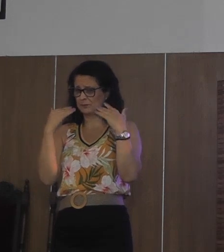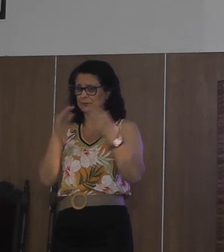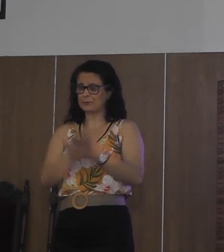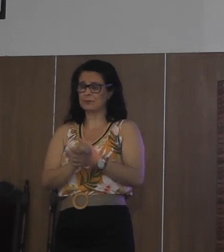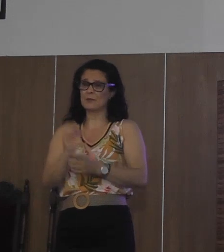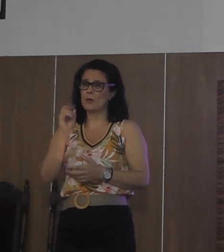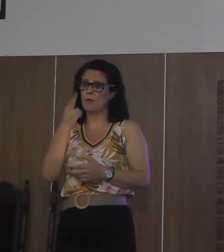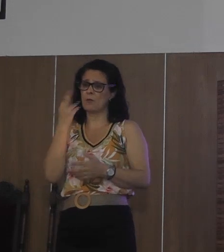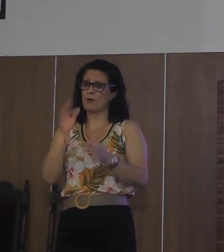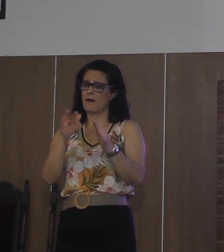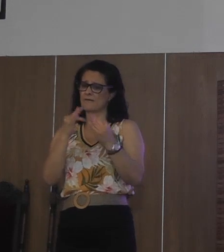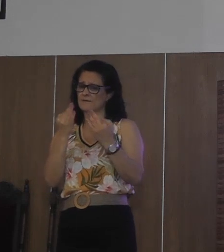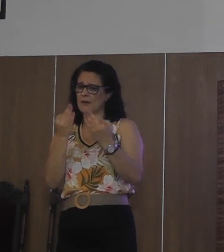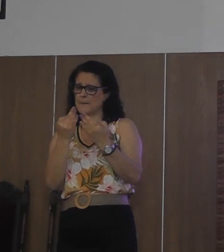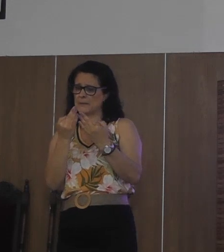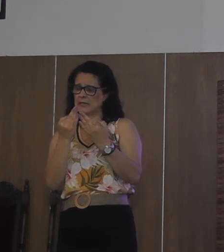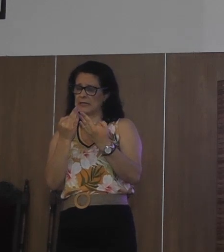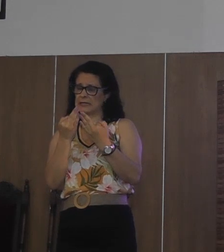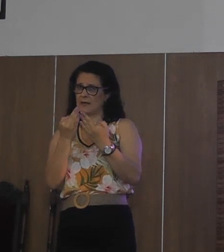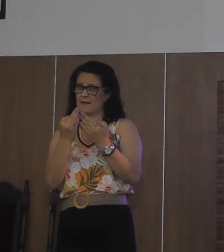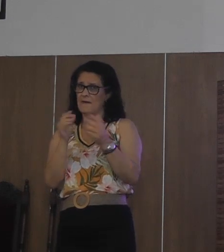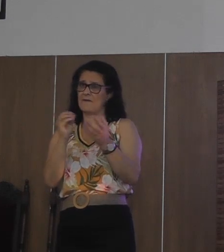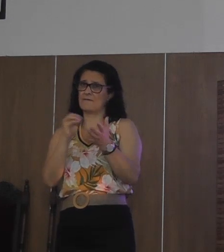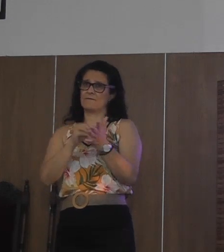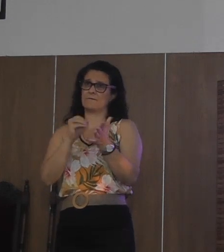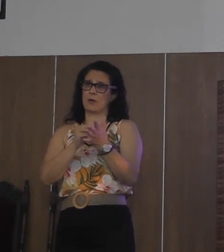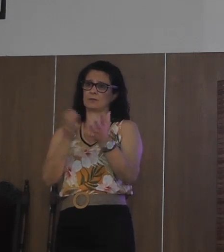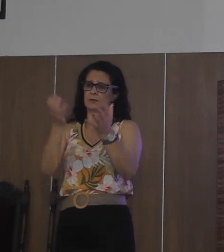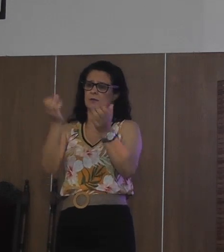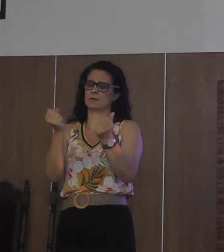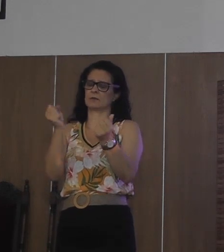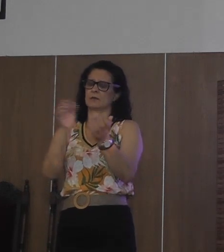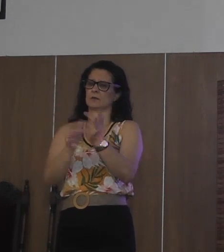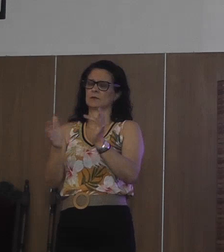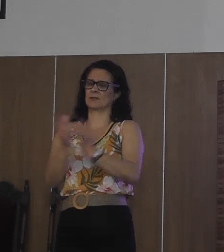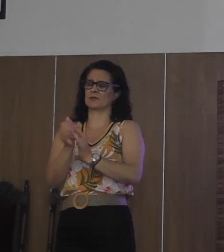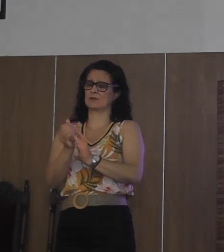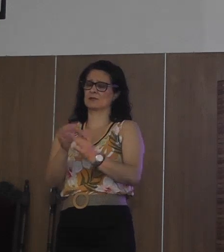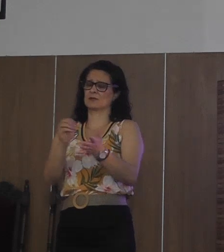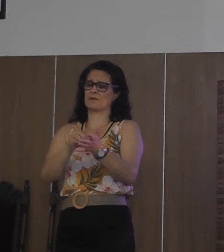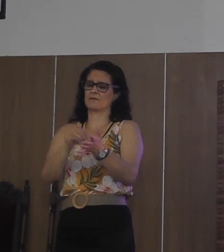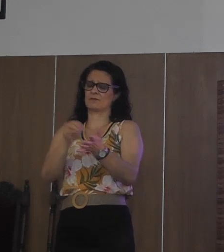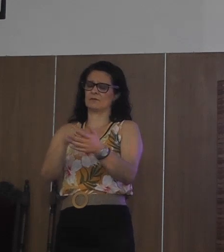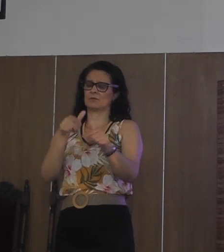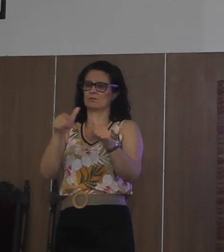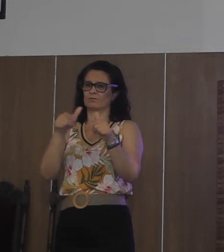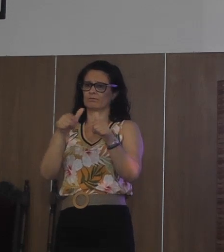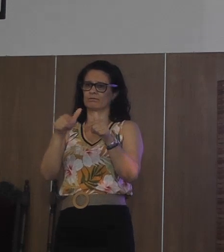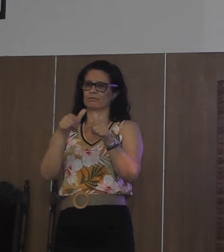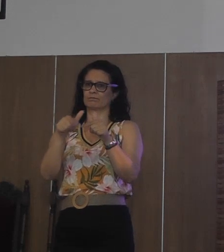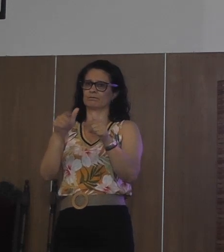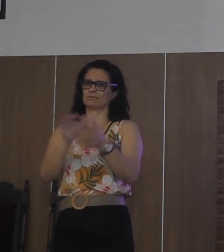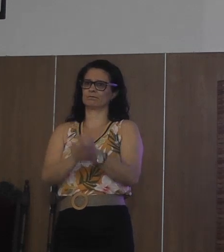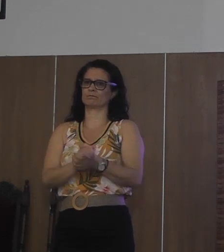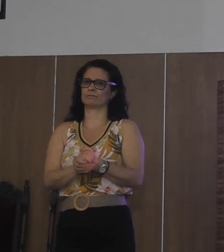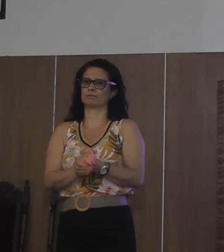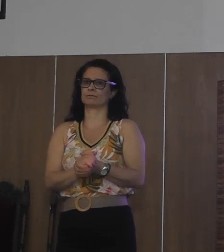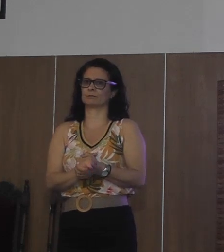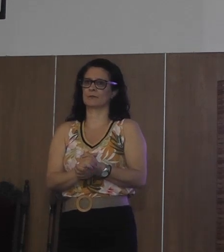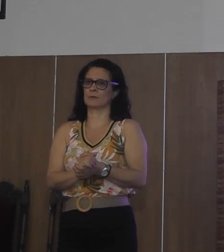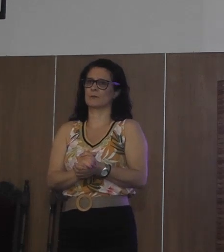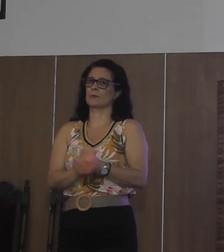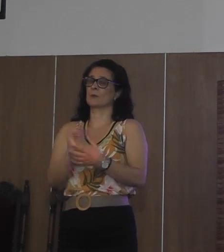igreja e ela ainda não serve a Cristo. É o desemprego, é algum